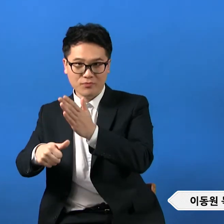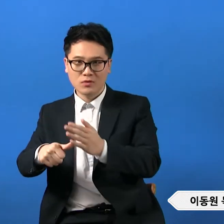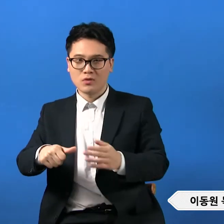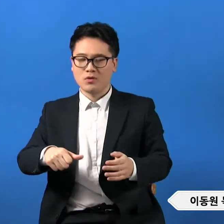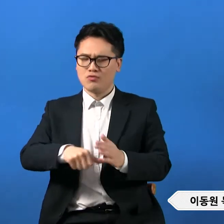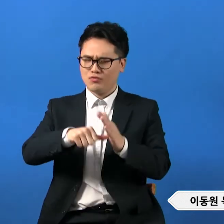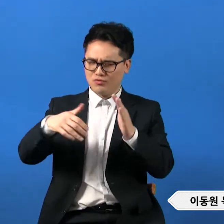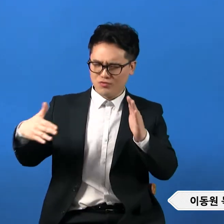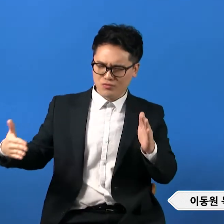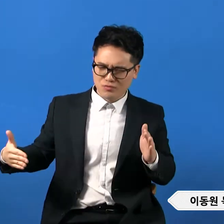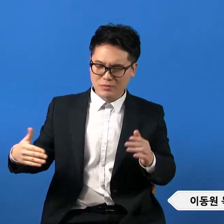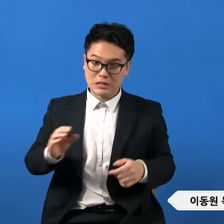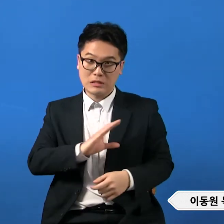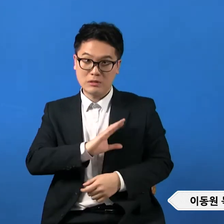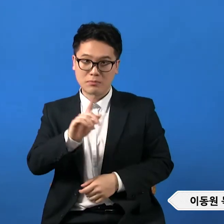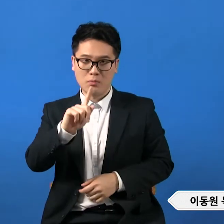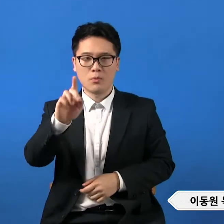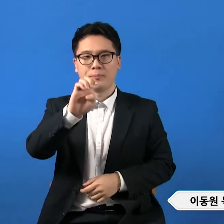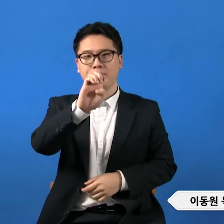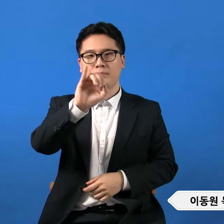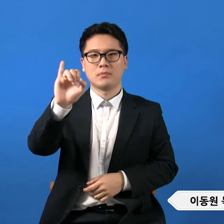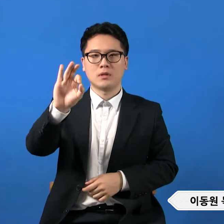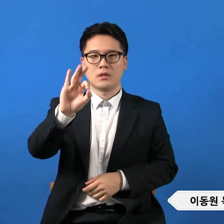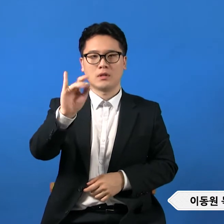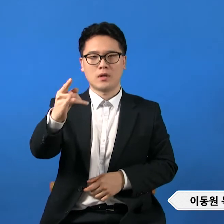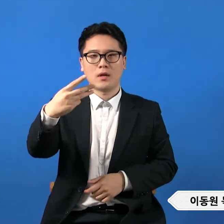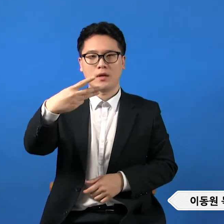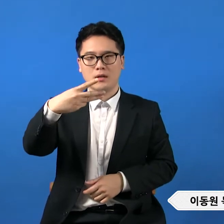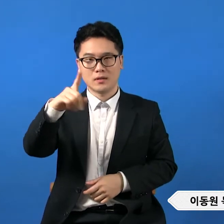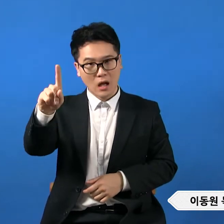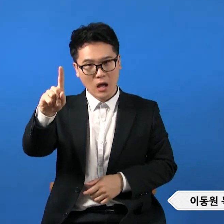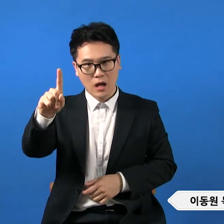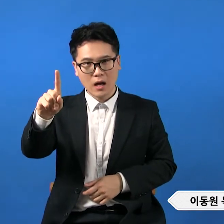피에타 상을 이렇게 쏘아보고 있었습니다.